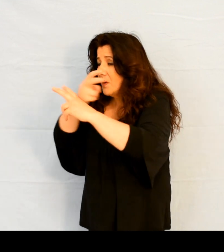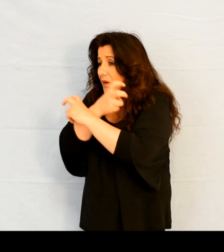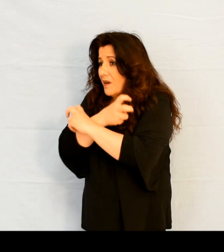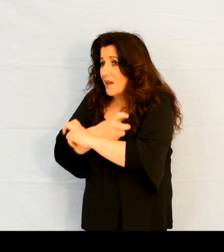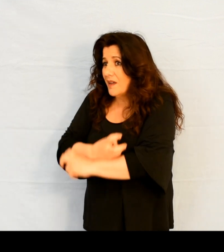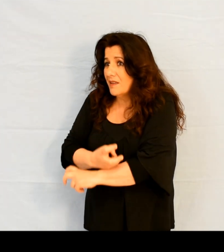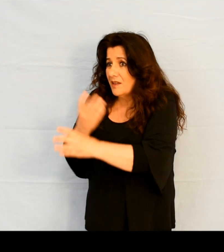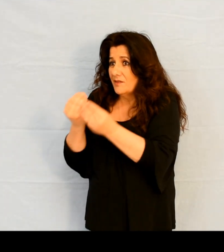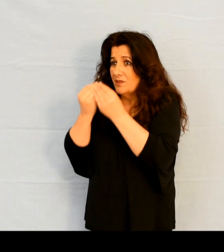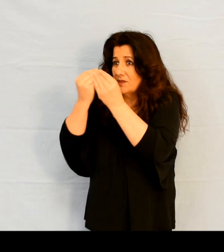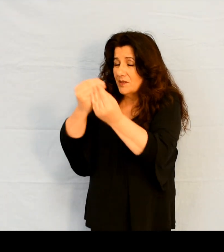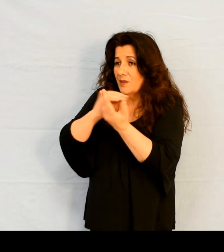morts?